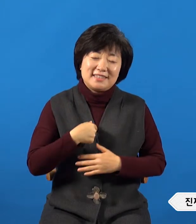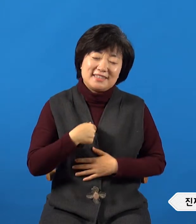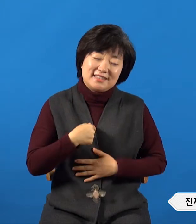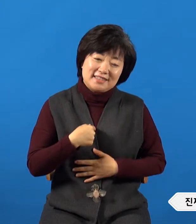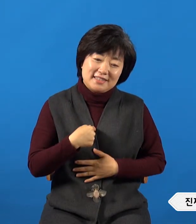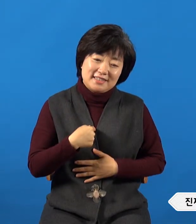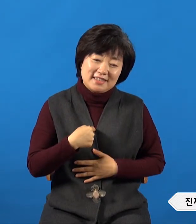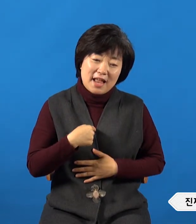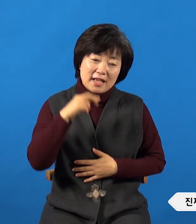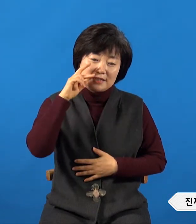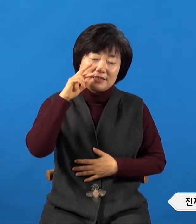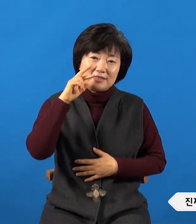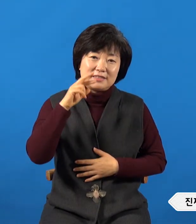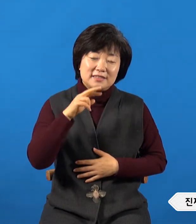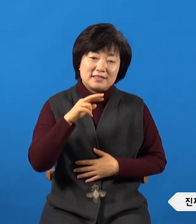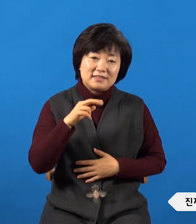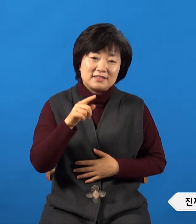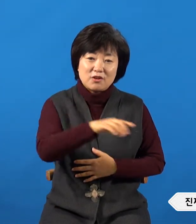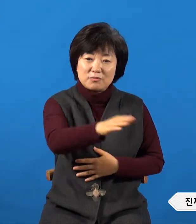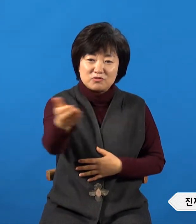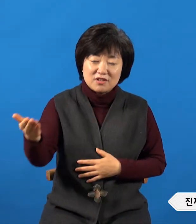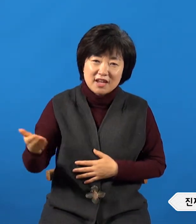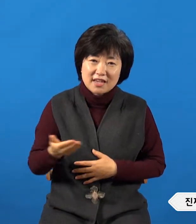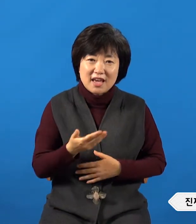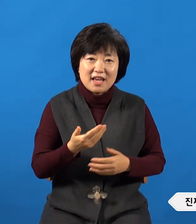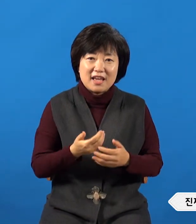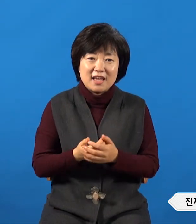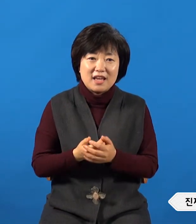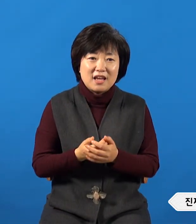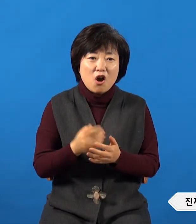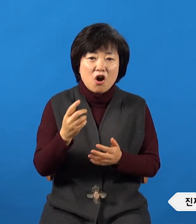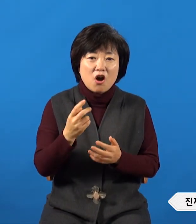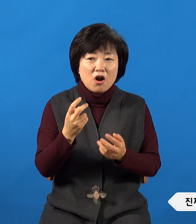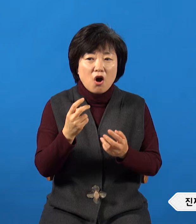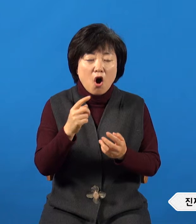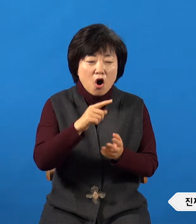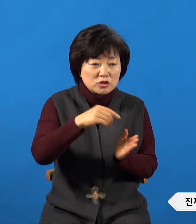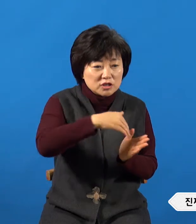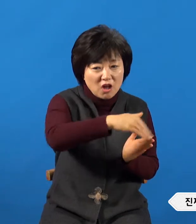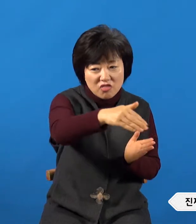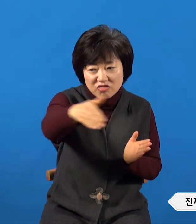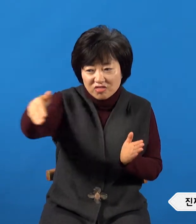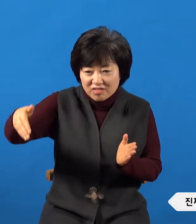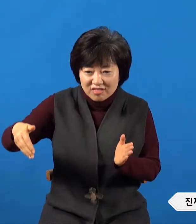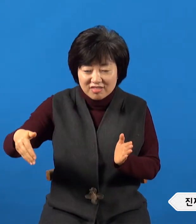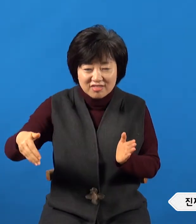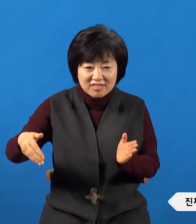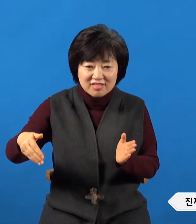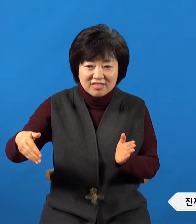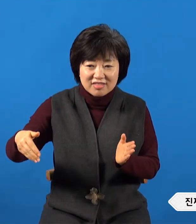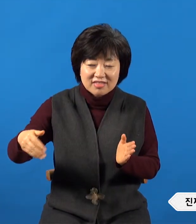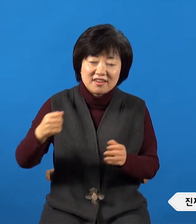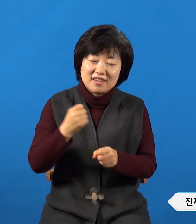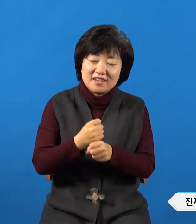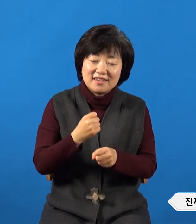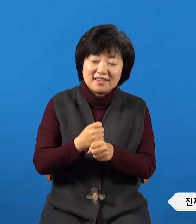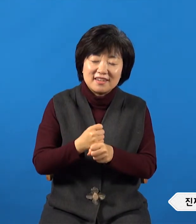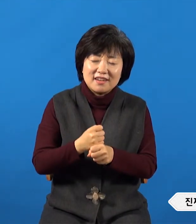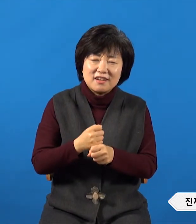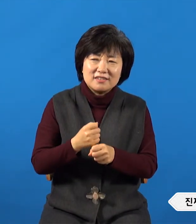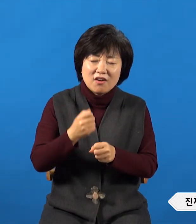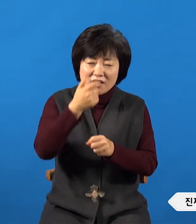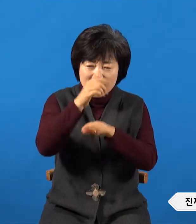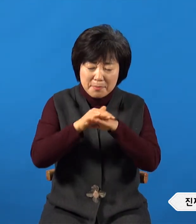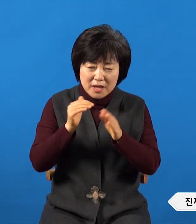사실은 아웃라인을 여러분들에게 말씀드리지 않았습니다. 그러다 보니까 예배가 끝나고 나서